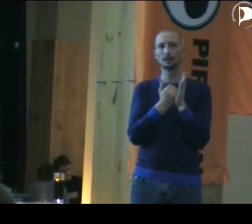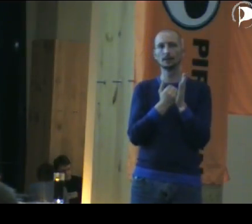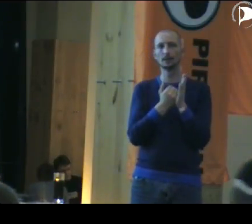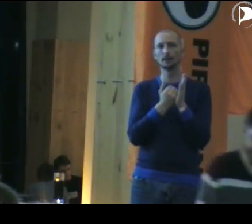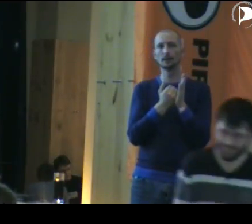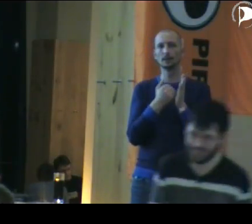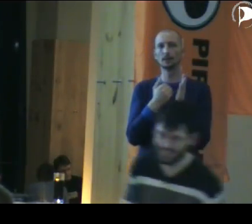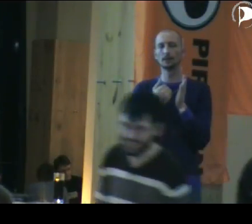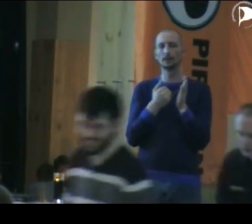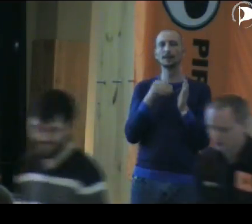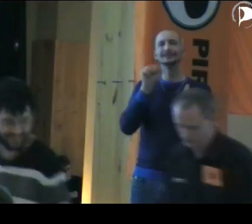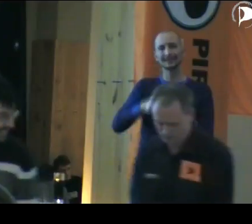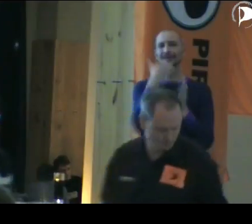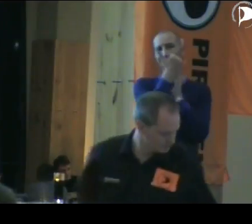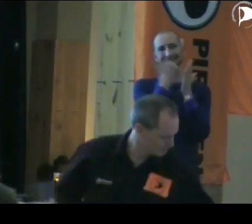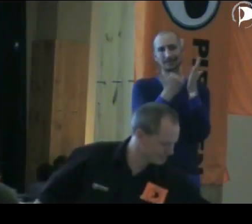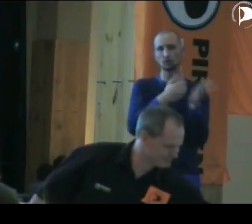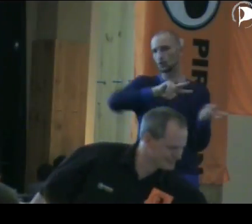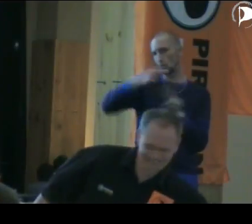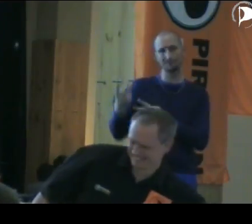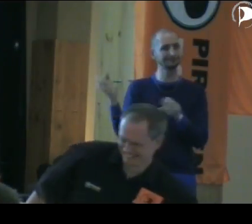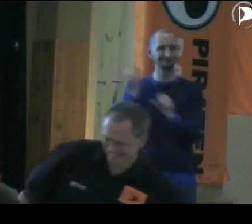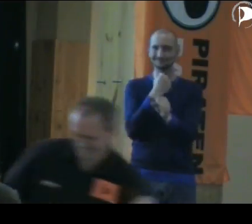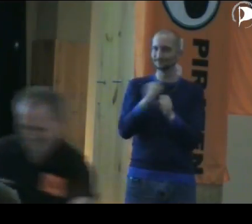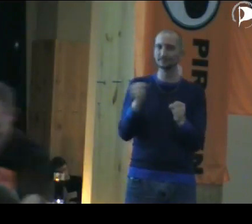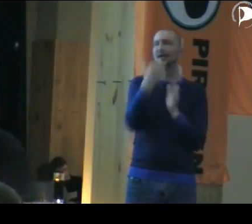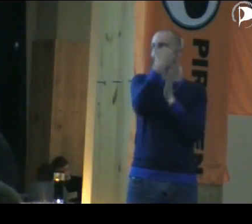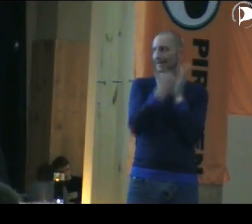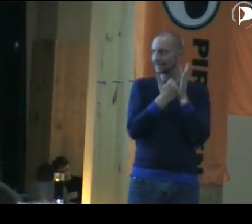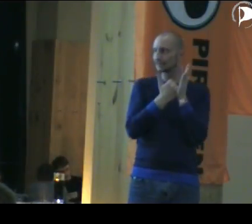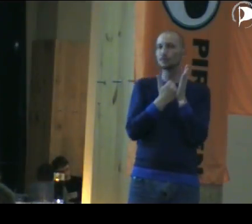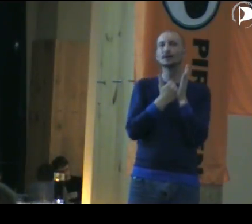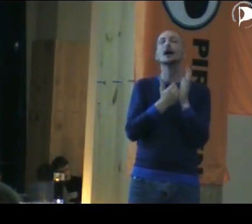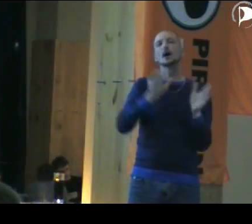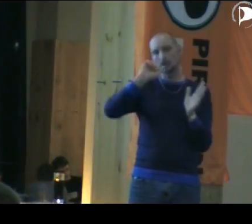das können wir nicht mehr dabei ist angesagt wir selbst eine